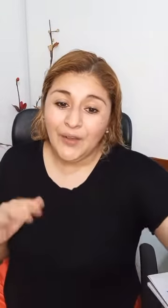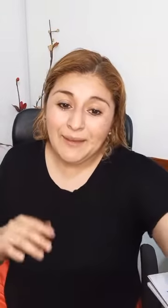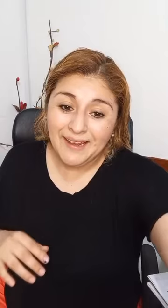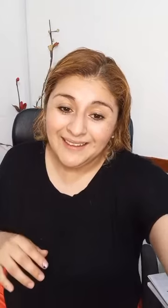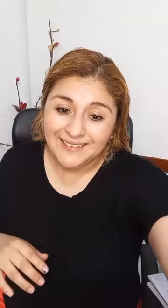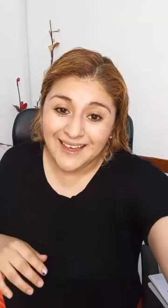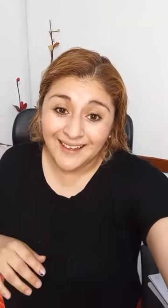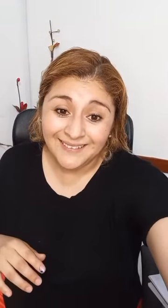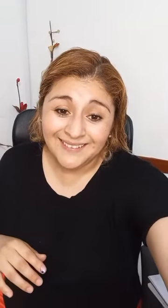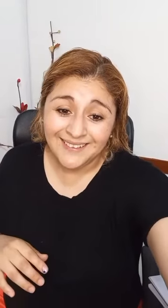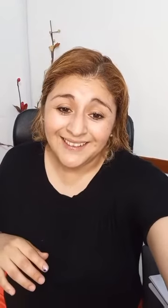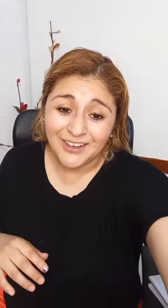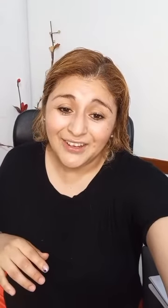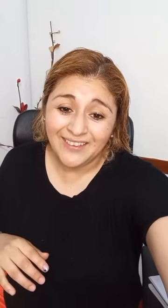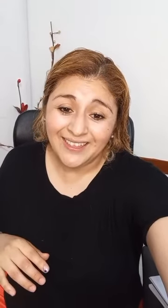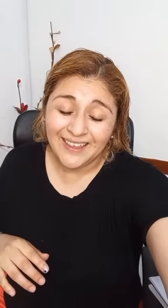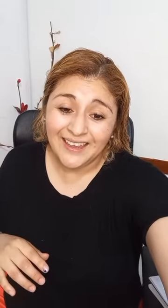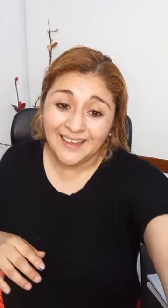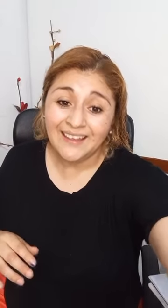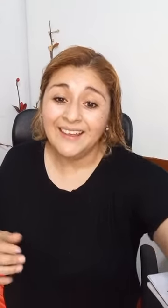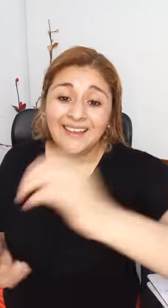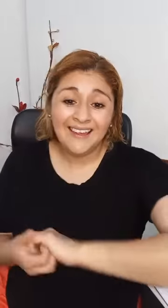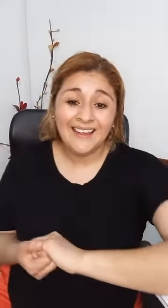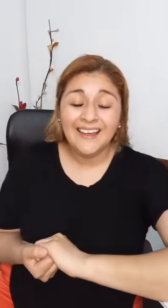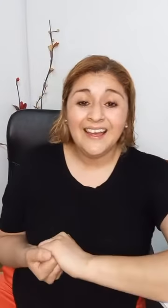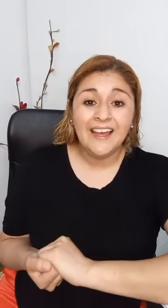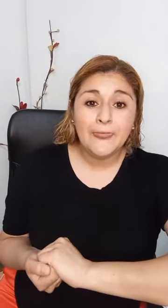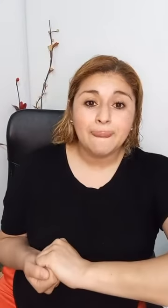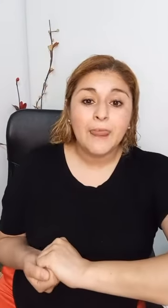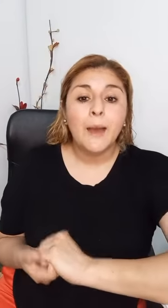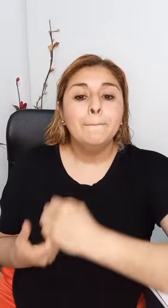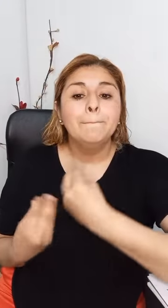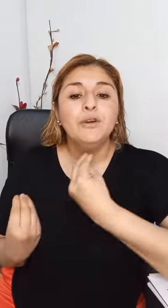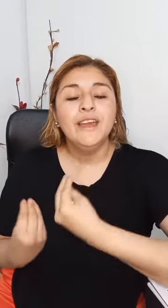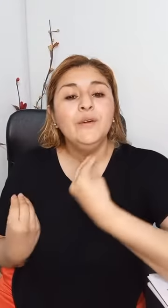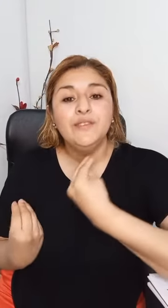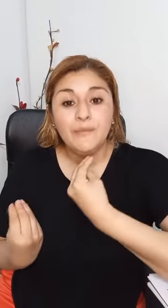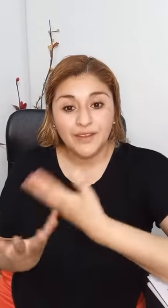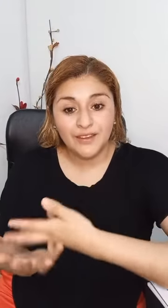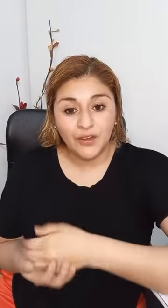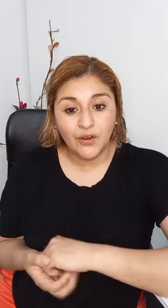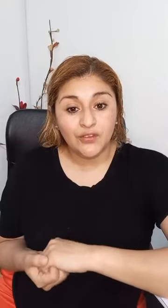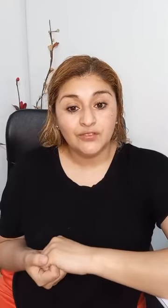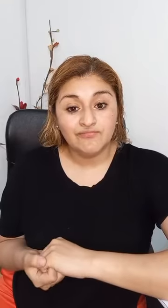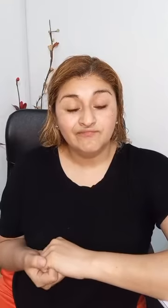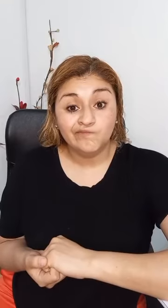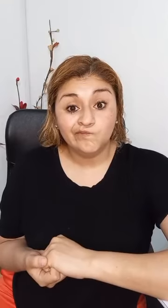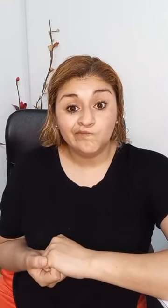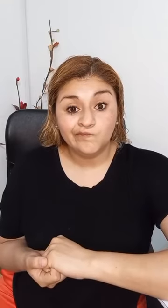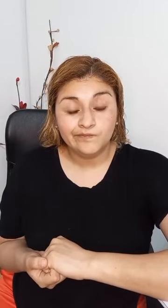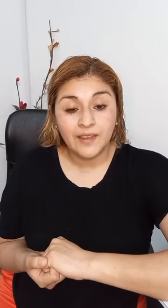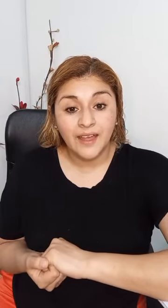Hola, Marisa. Mi señor te bendiga. ¿Por qué usamos anteojos?